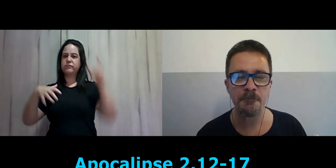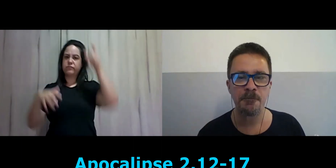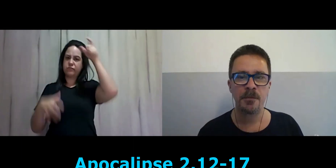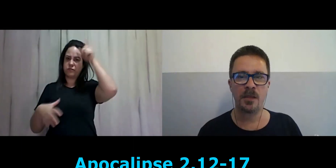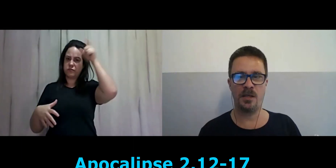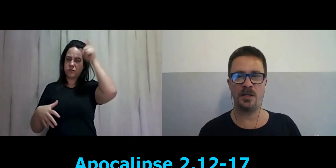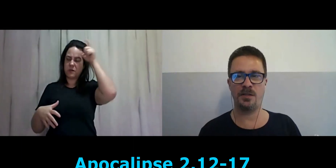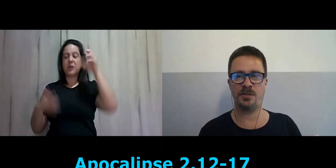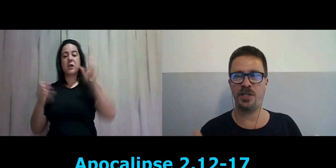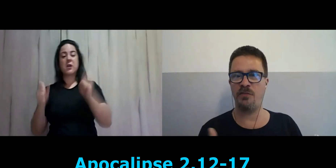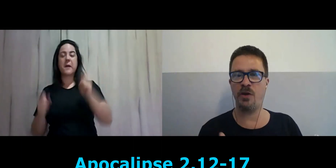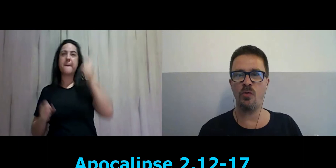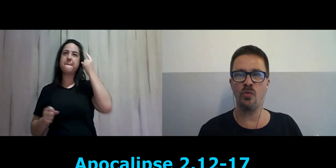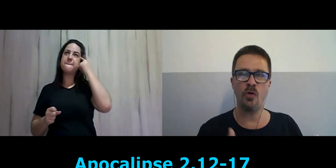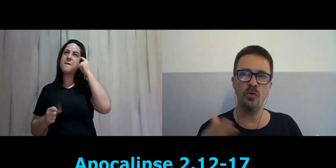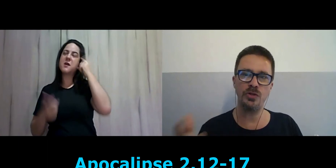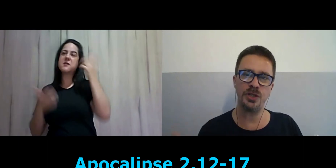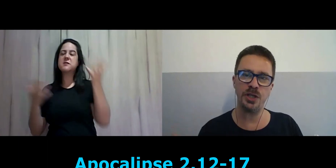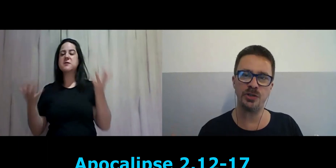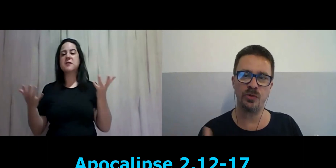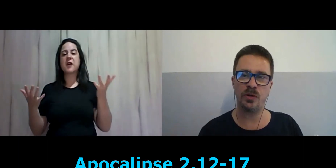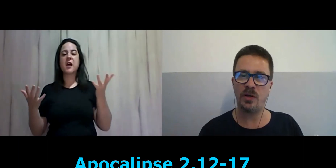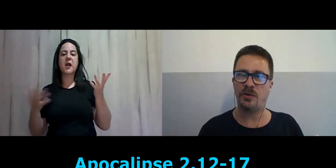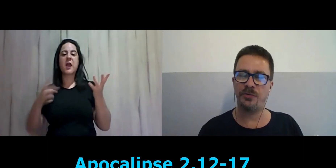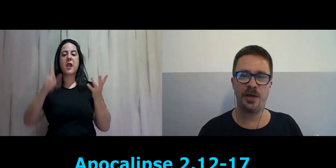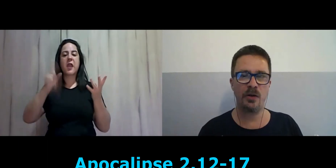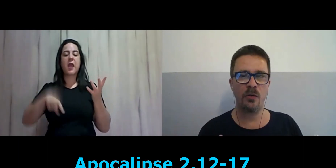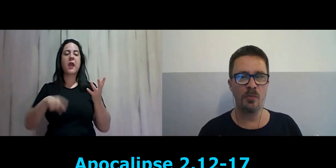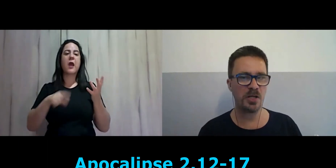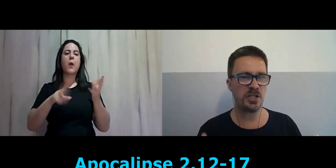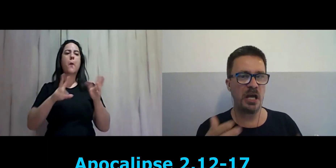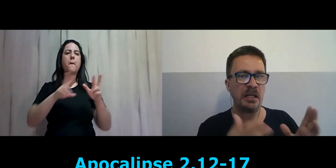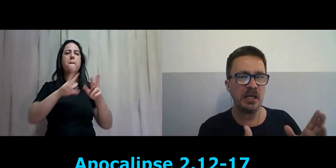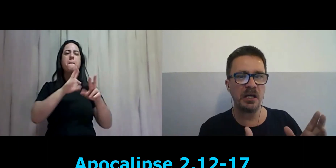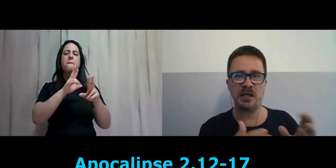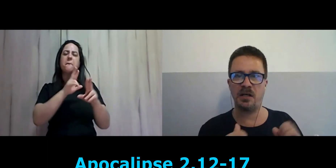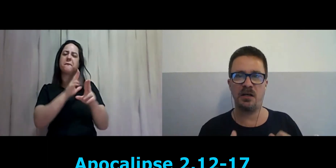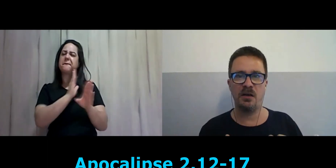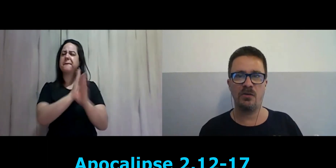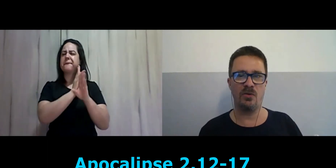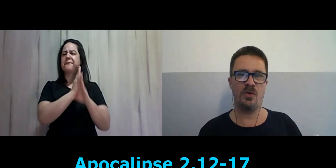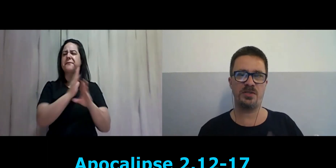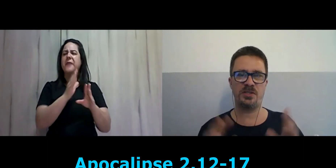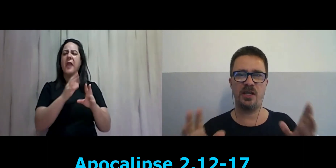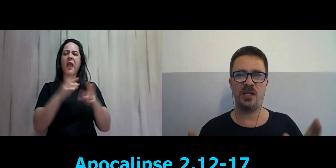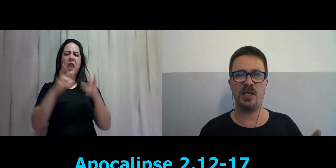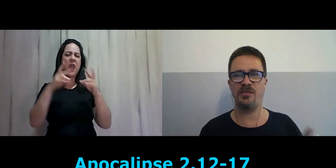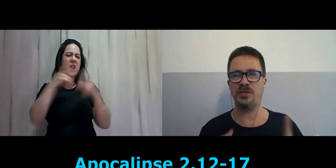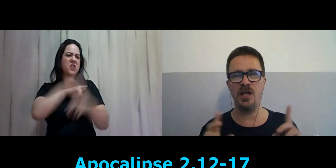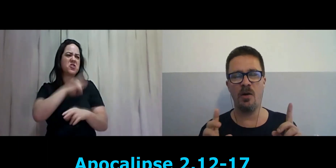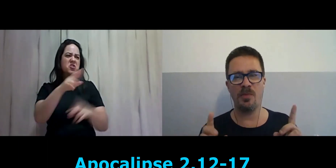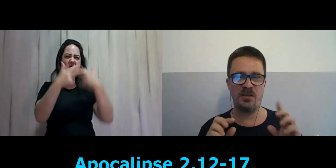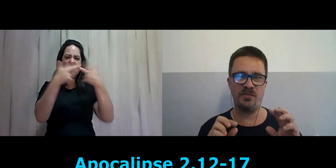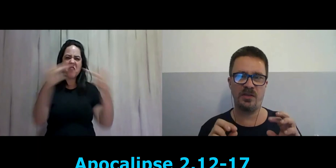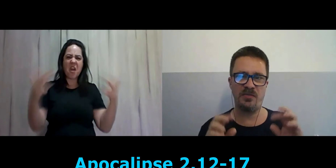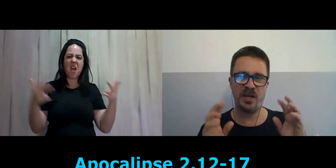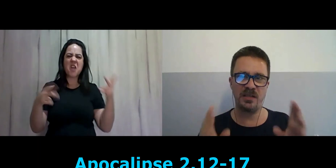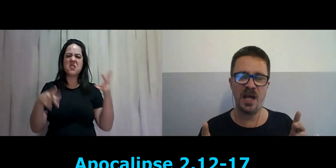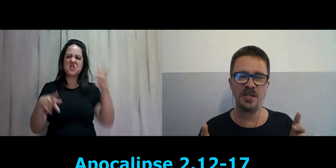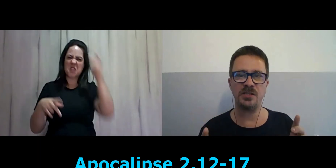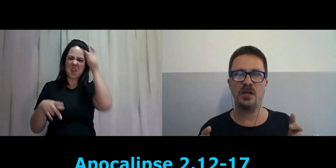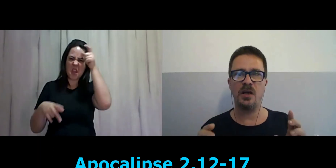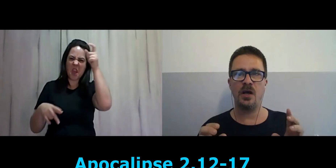achar que tinha a ver com ocultismo, né, com magia negra, com coisas terríveis. Não, mas